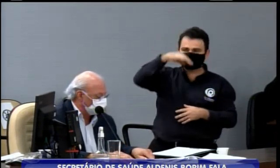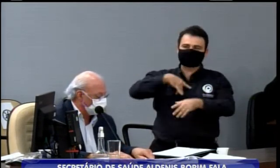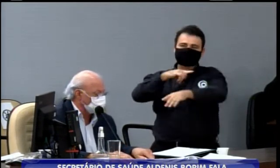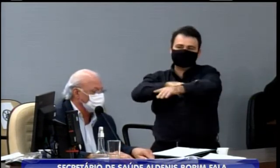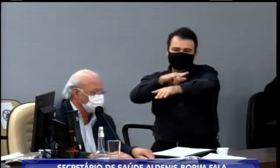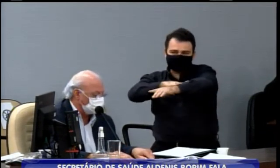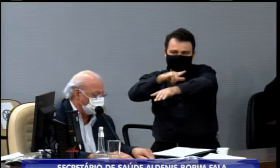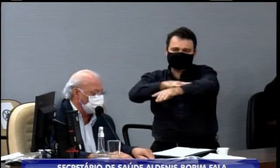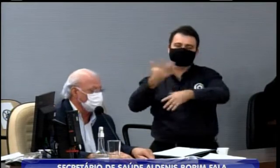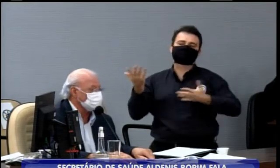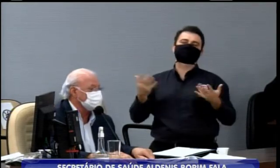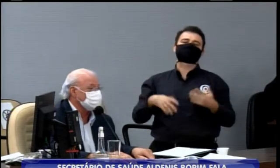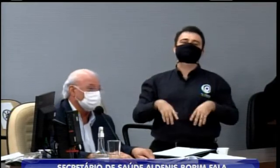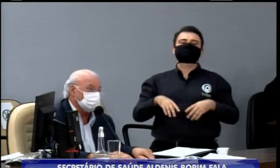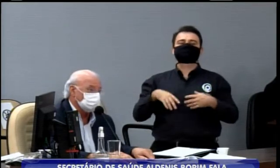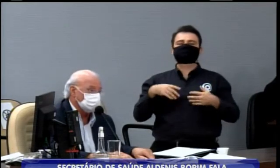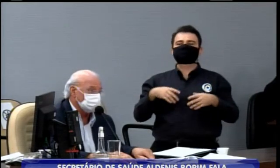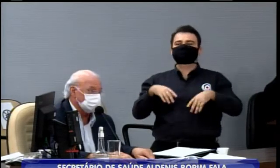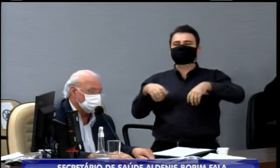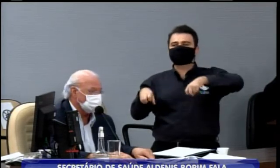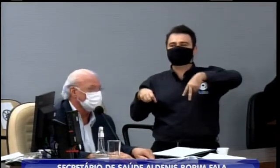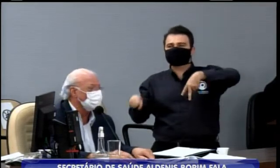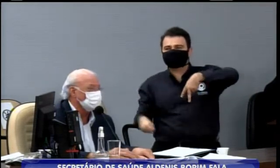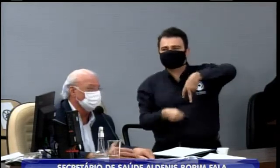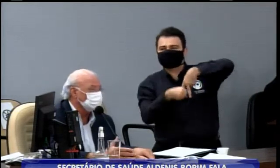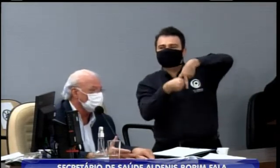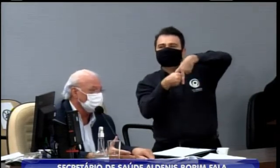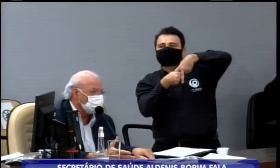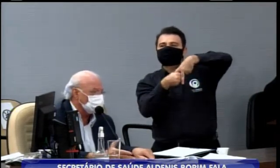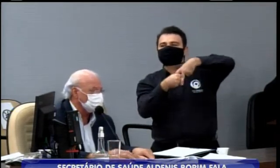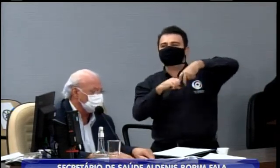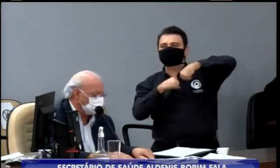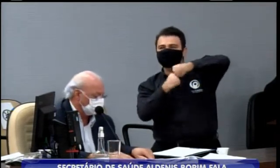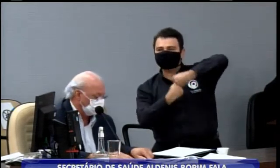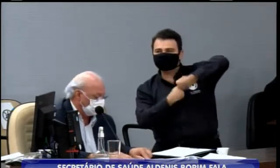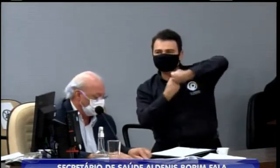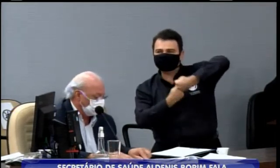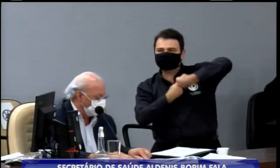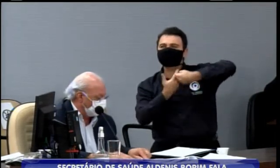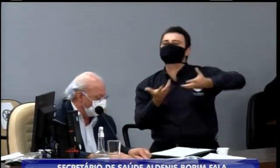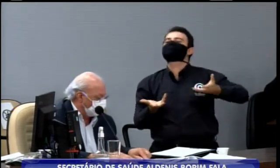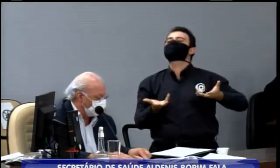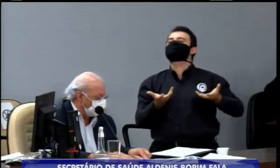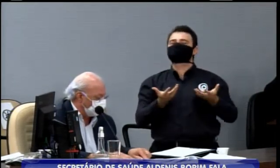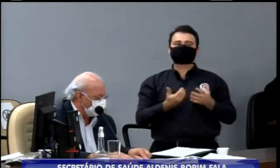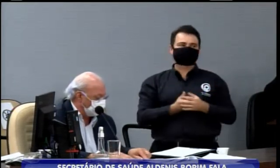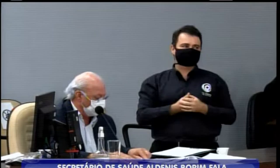Cirurgia de prótese ortopédica, 112. É um número grande.